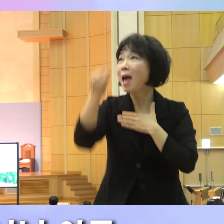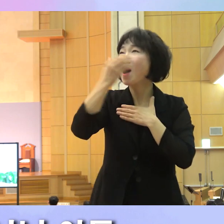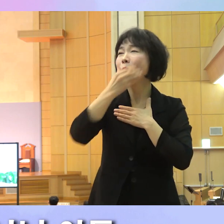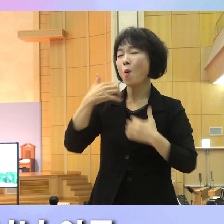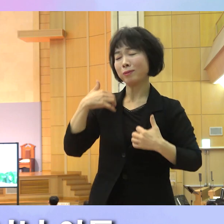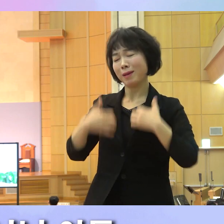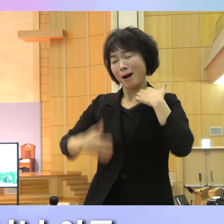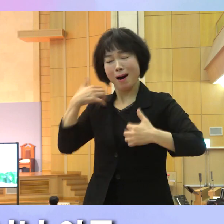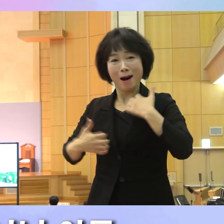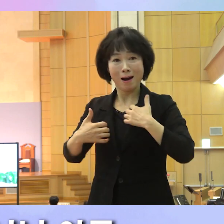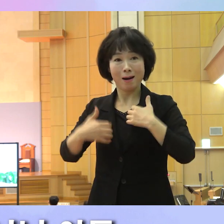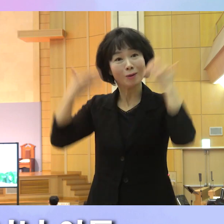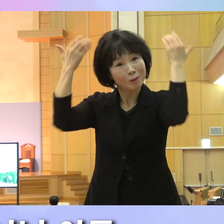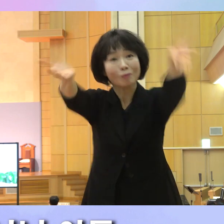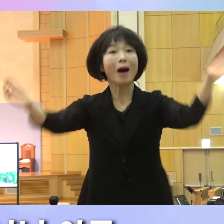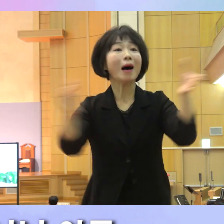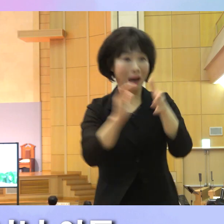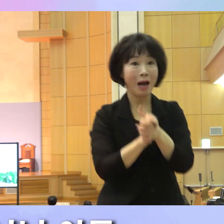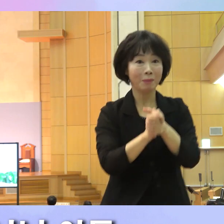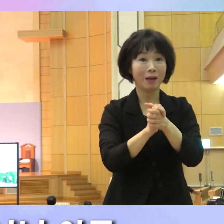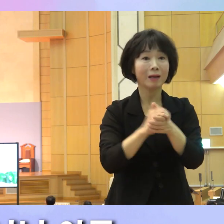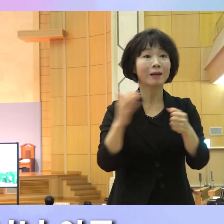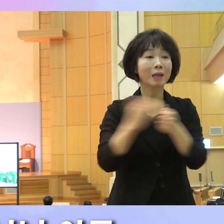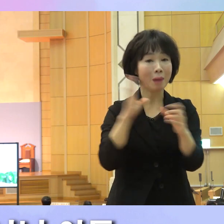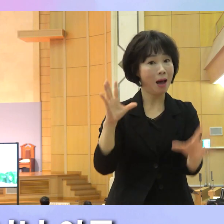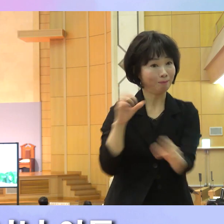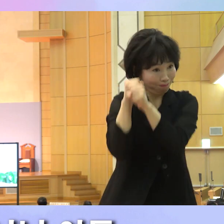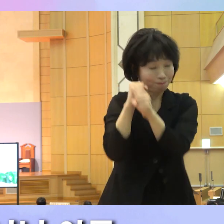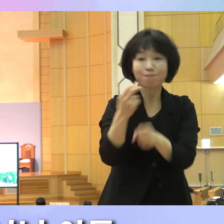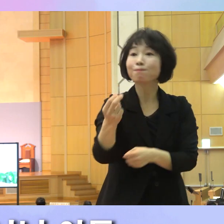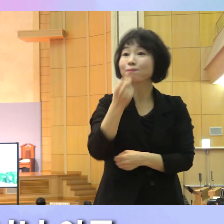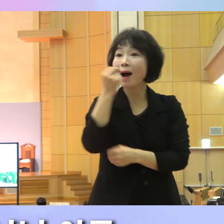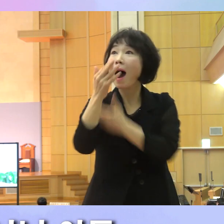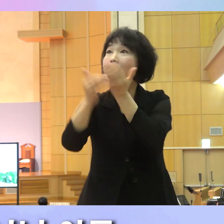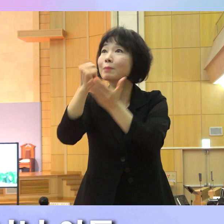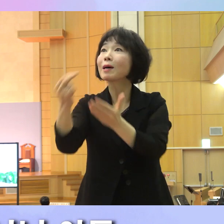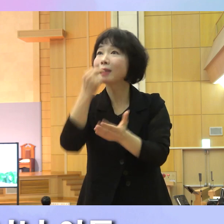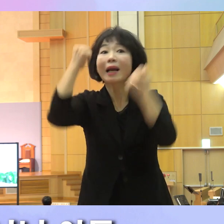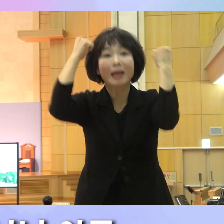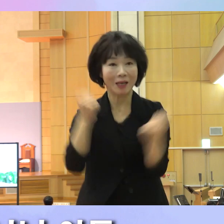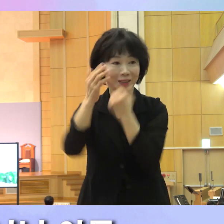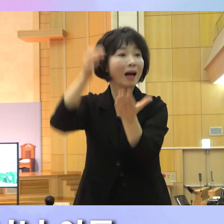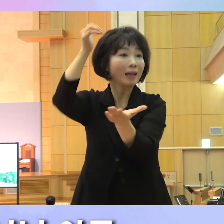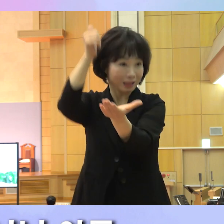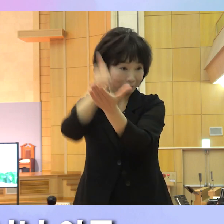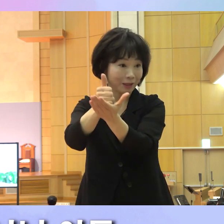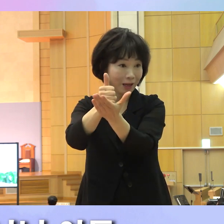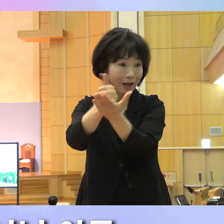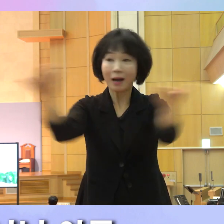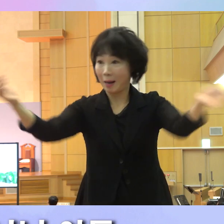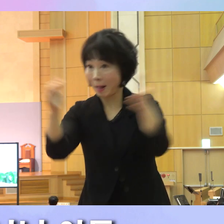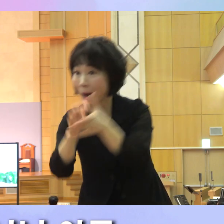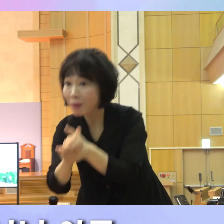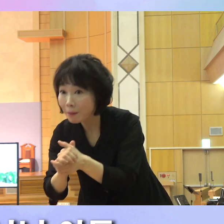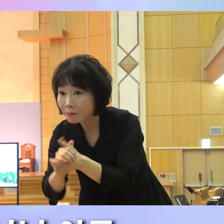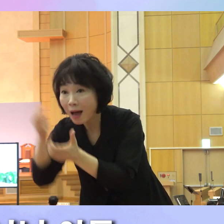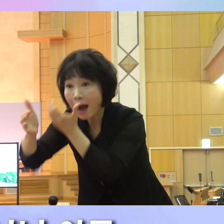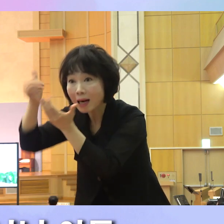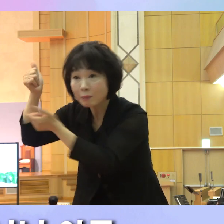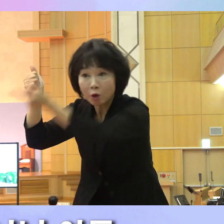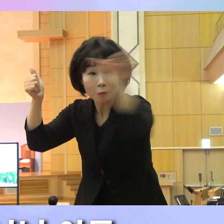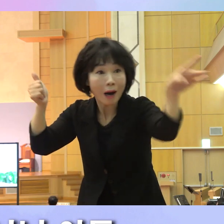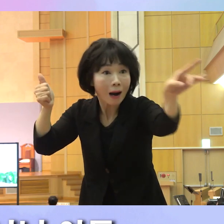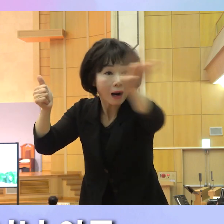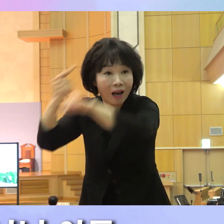한마디로 가리켜서 살아계신 하나님, 하나님은 하나님인데 죽은 자를 살리시는 하나님,